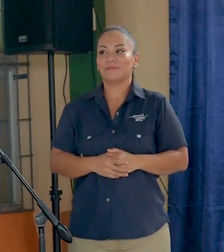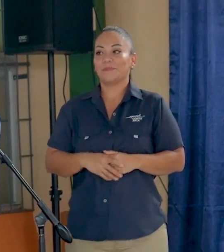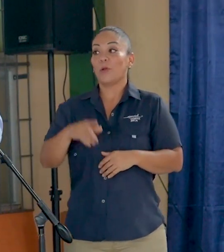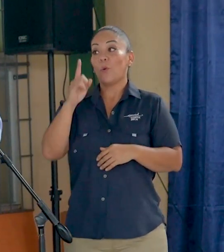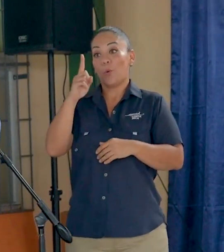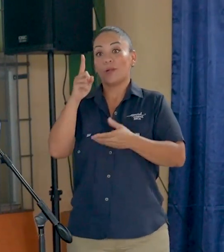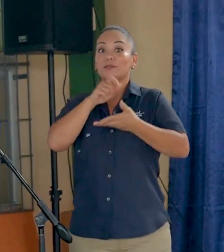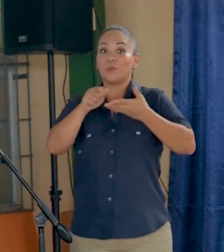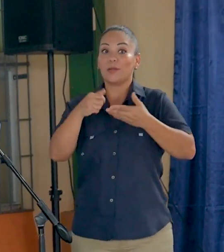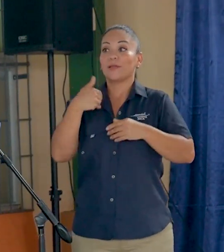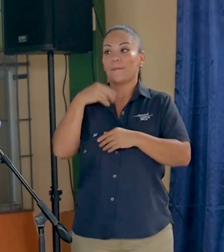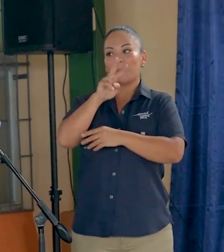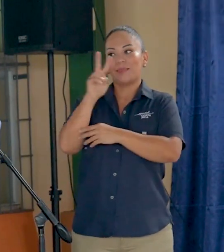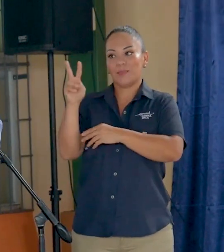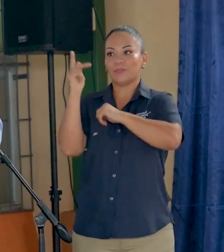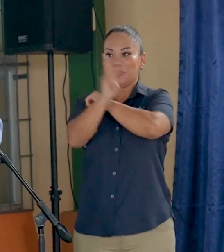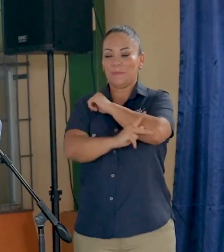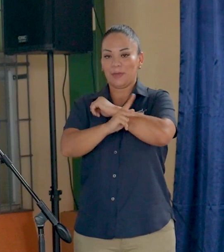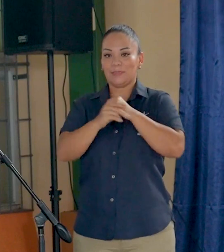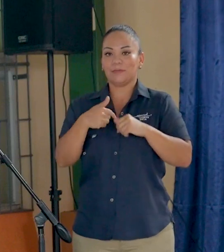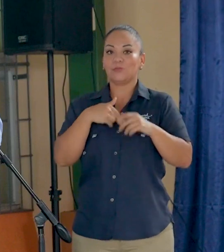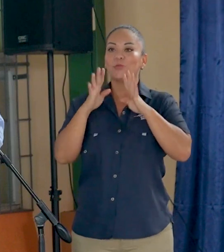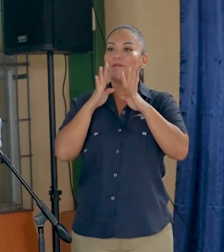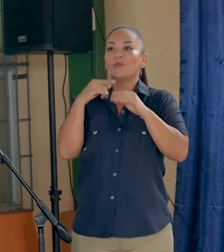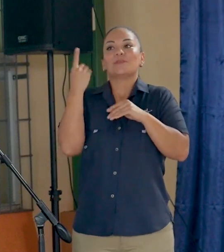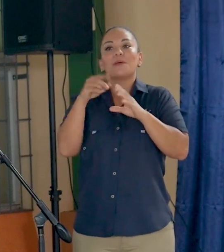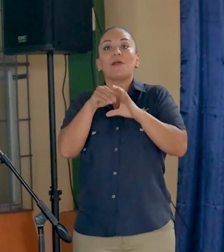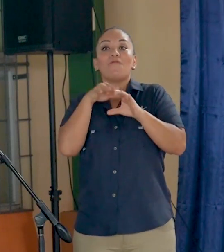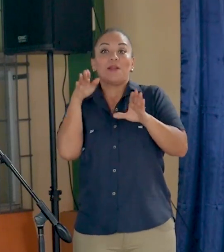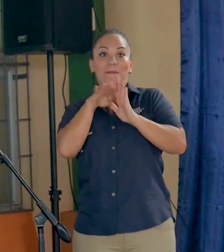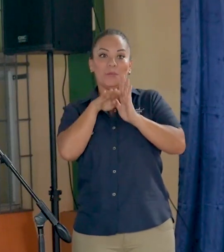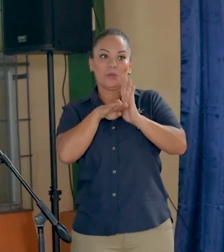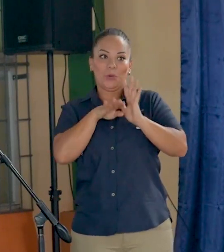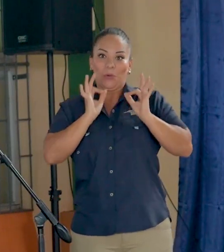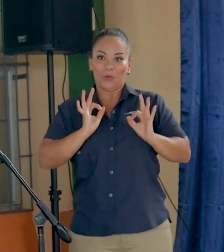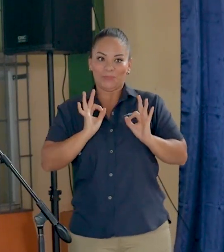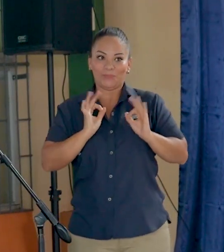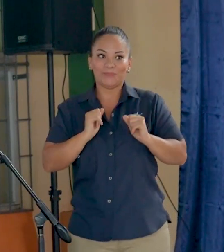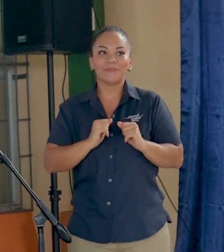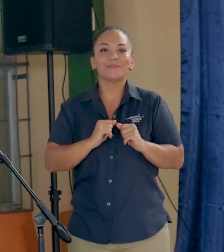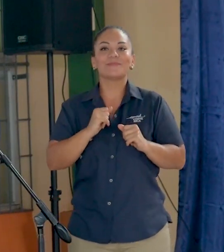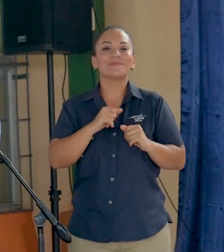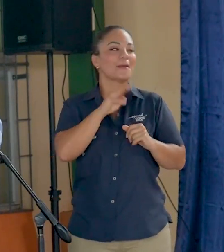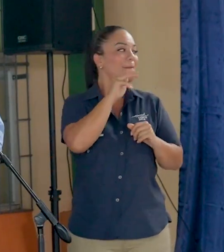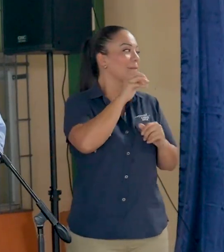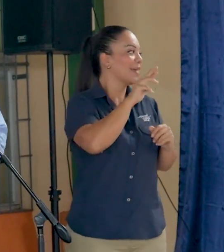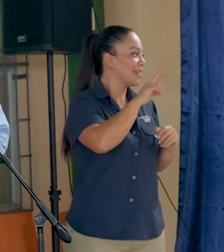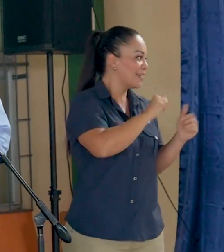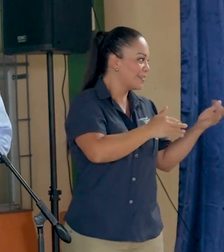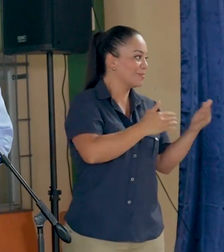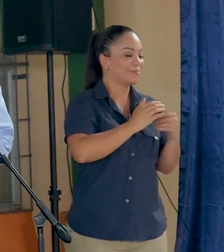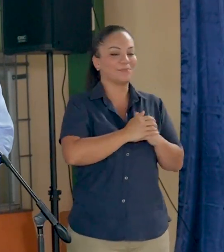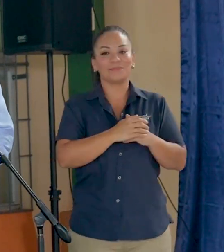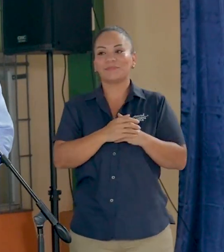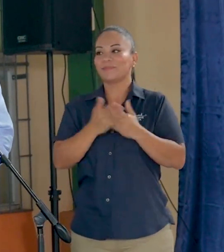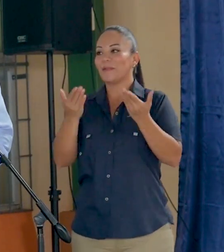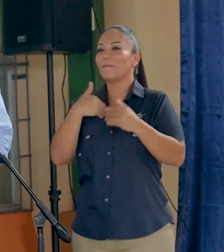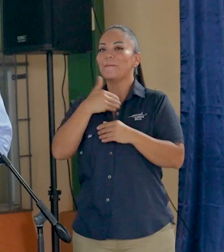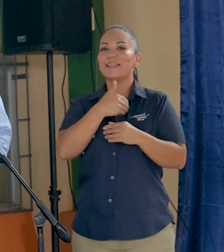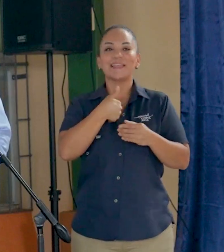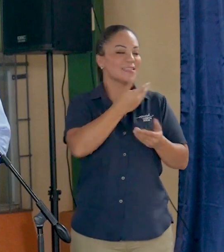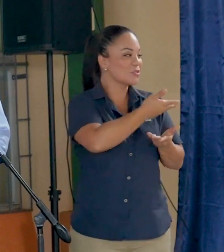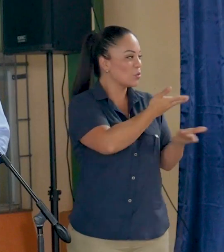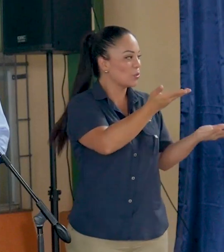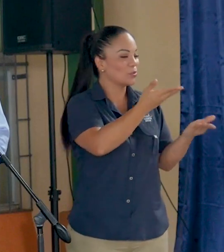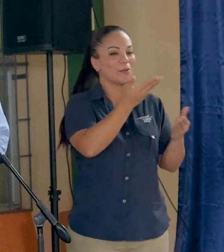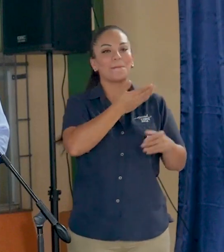país, y estoy hablando fuera de protocolo como siempre hago, así es que doña Mary, señores ministros y